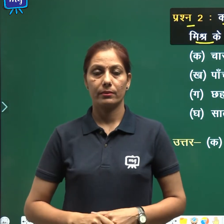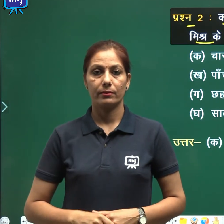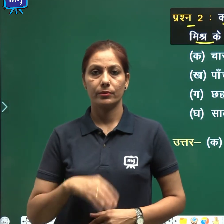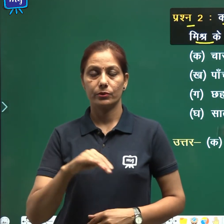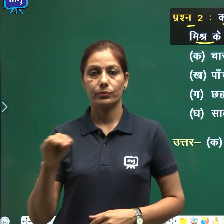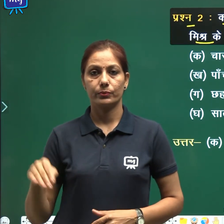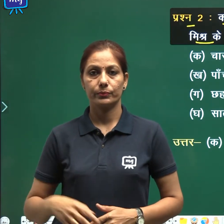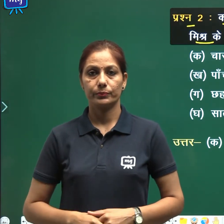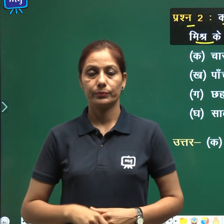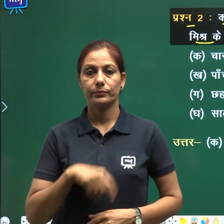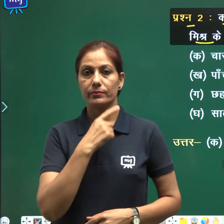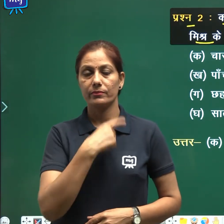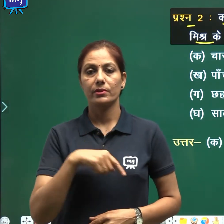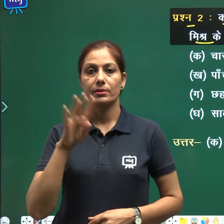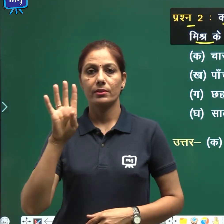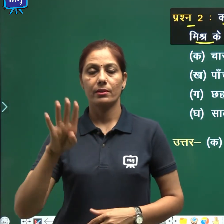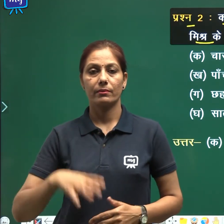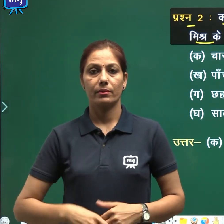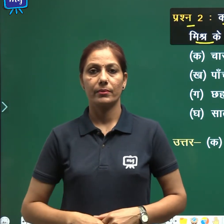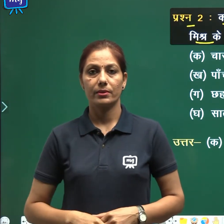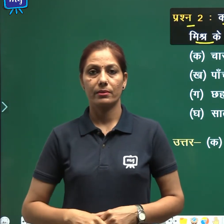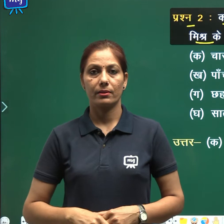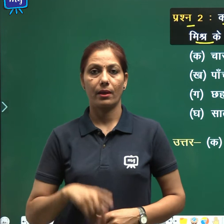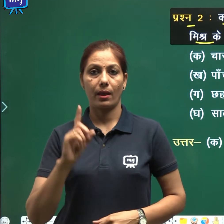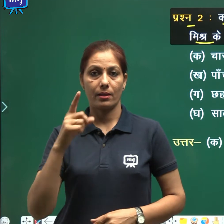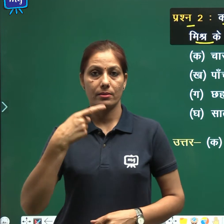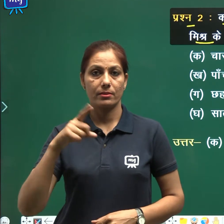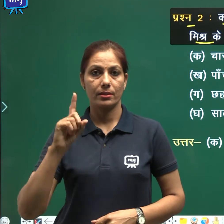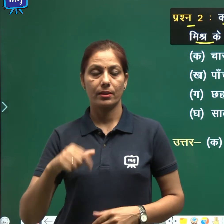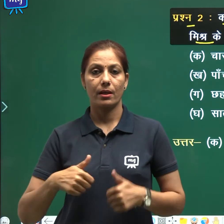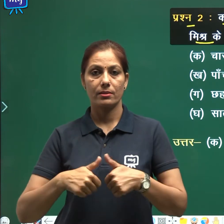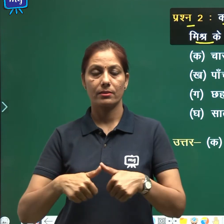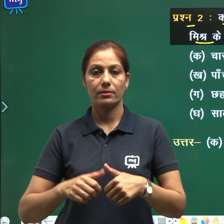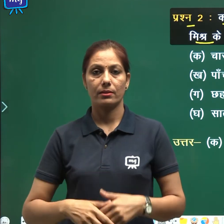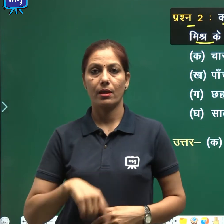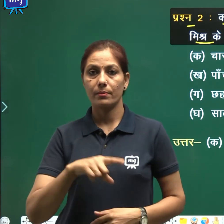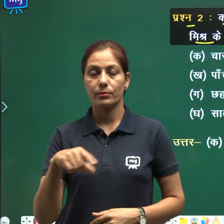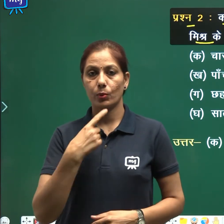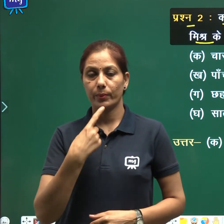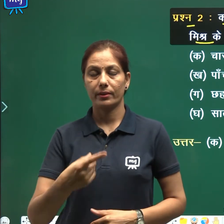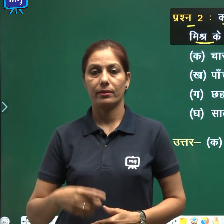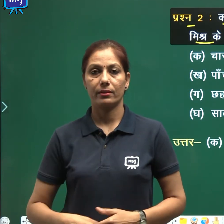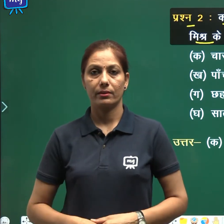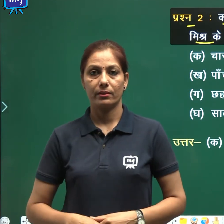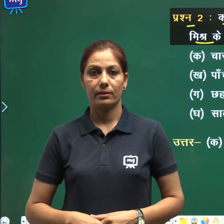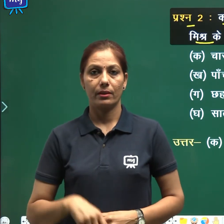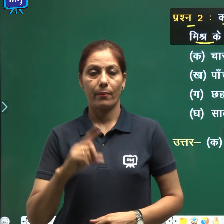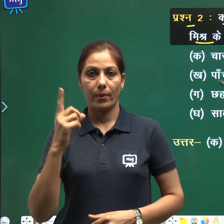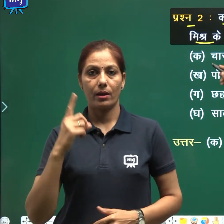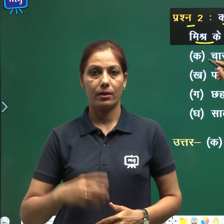बच्चों, इन 4 विकल्प में से एक सही विकल्प आपको बताना है।